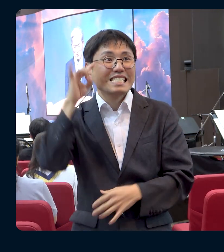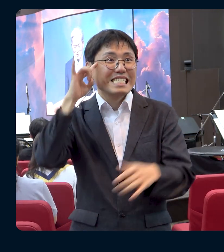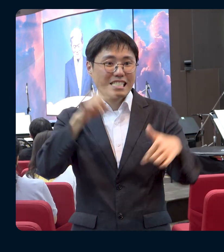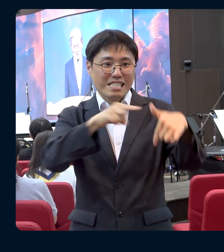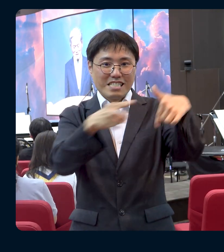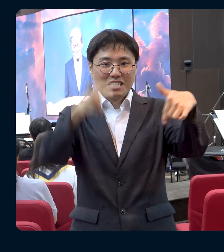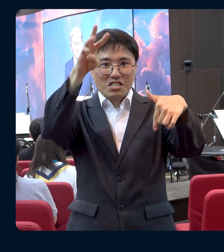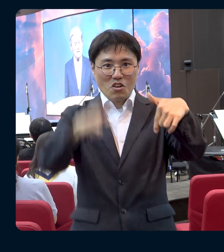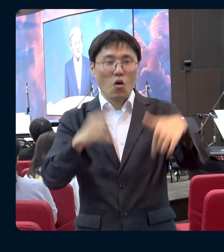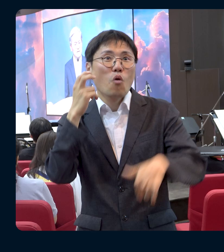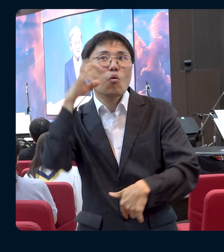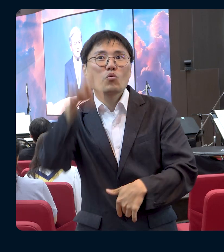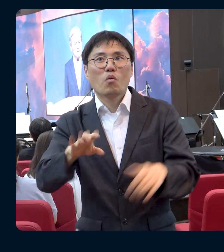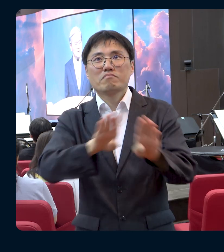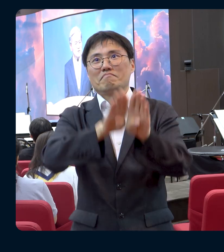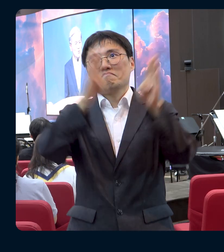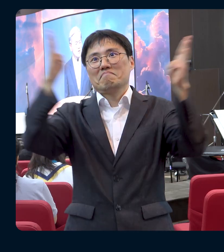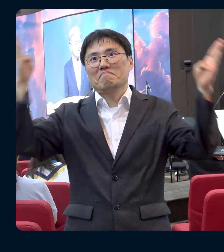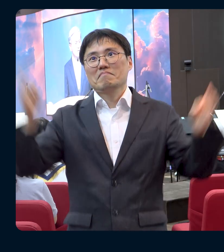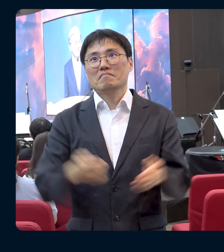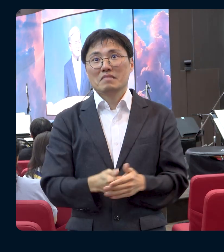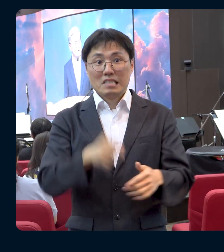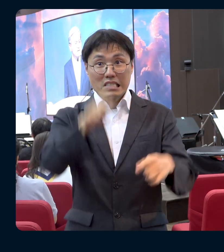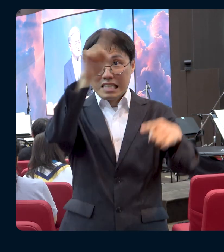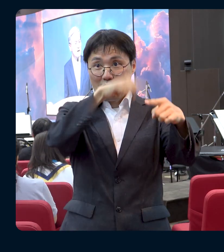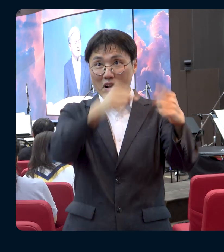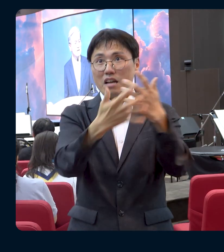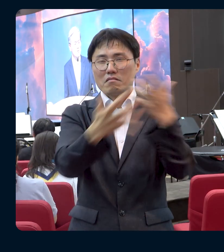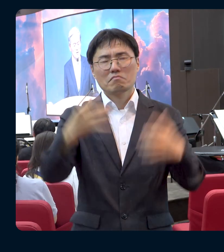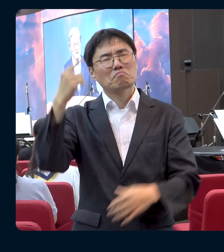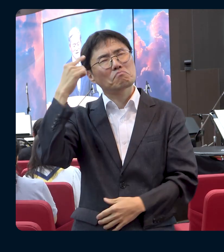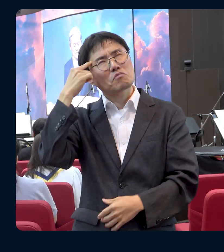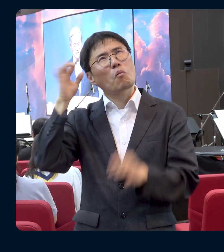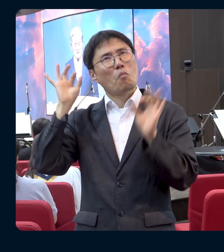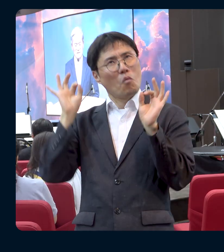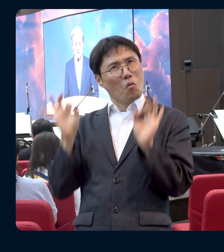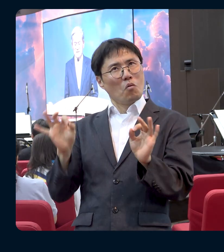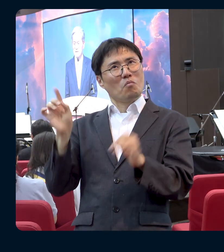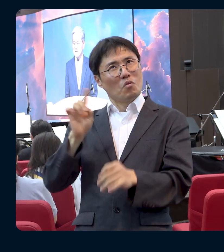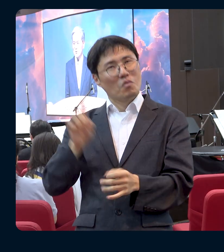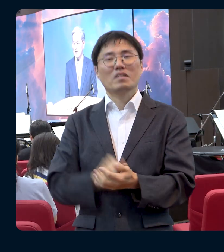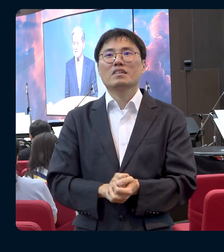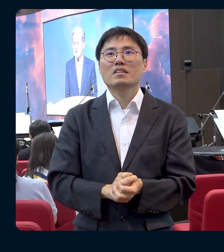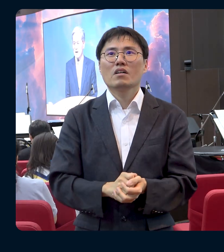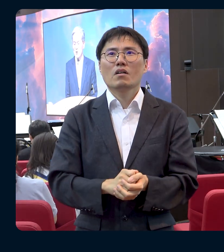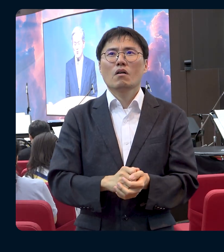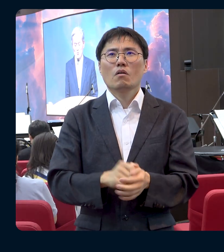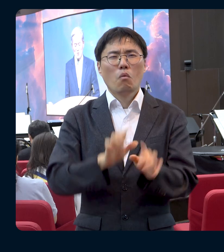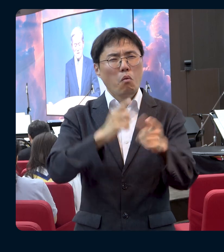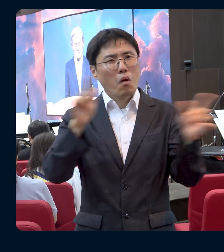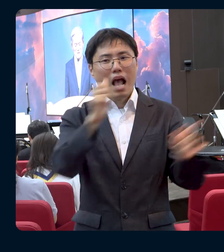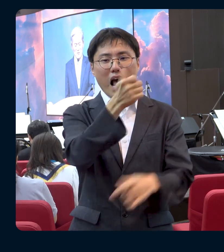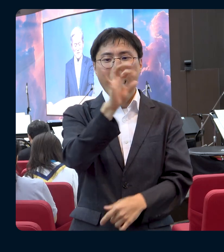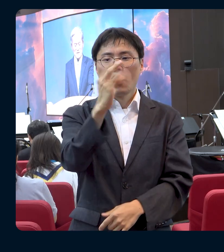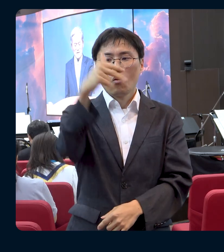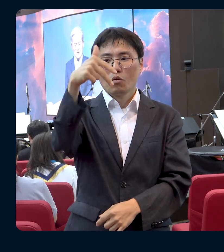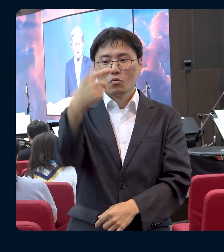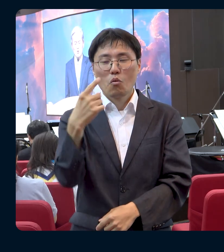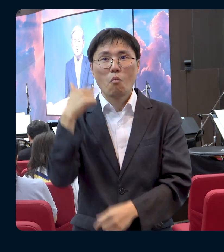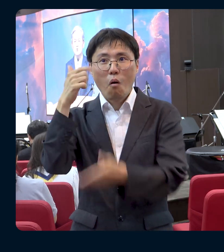송도에서 열립니다. 그래서 그 로잔 대회를 생각하다 보니까 돌아가신 하영조